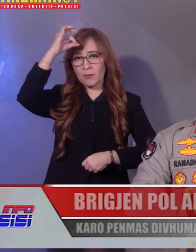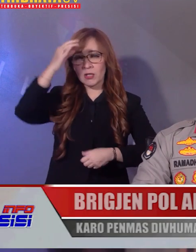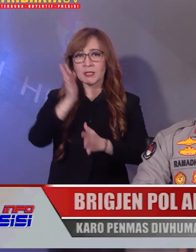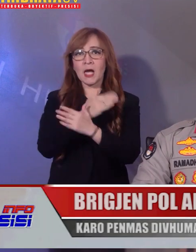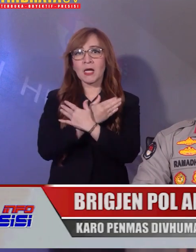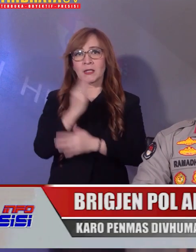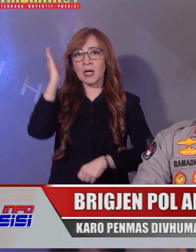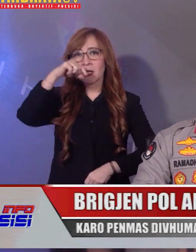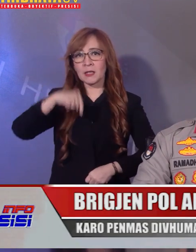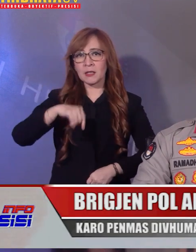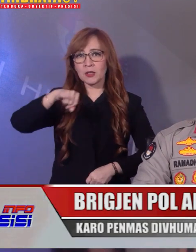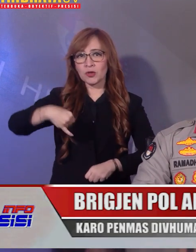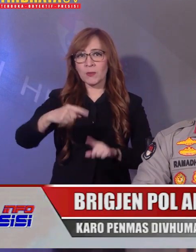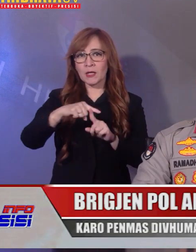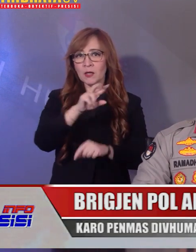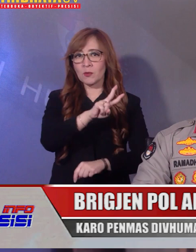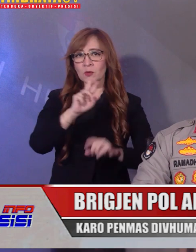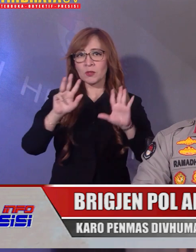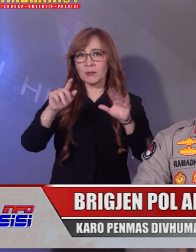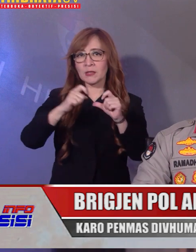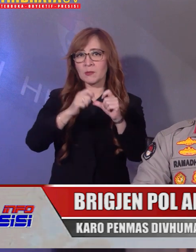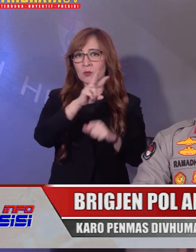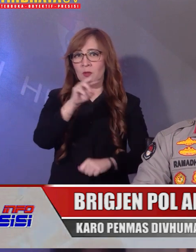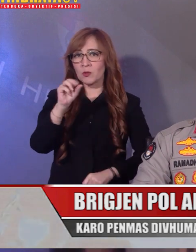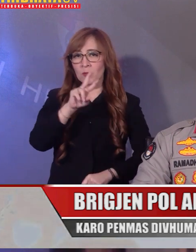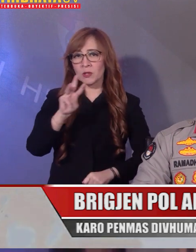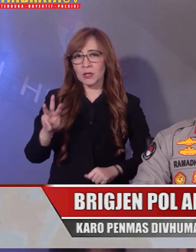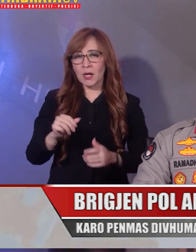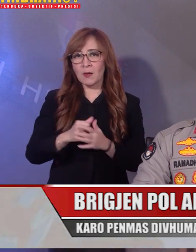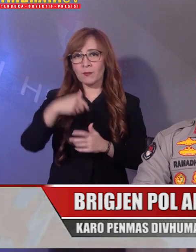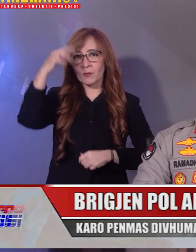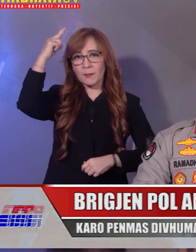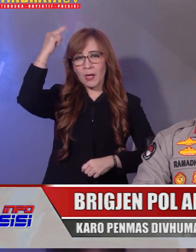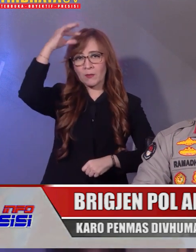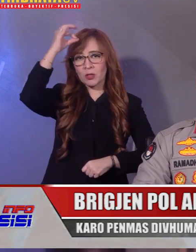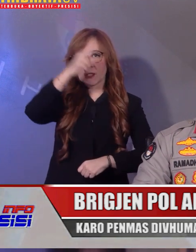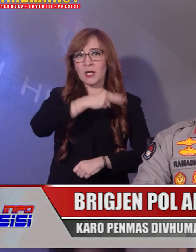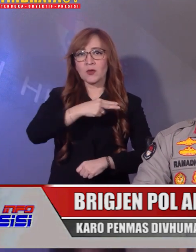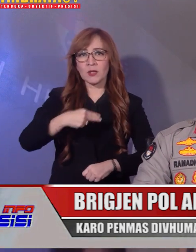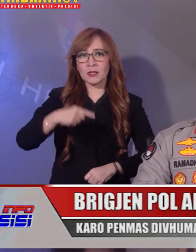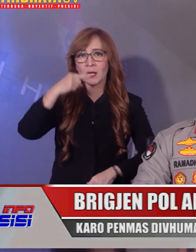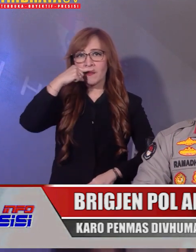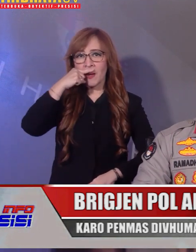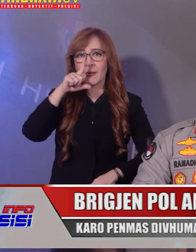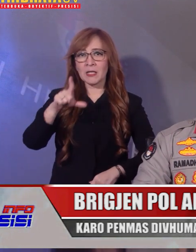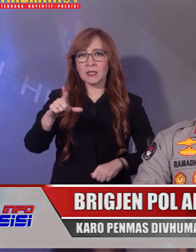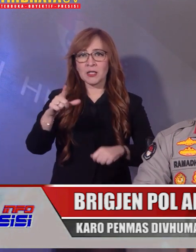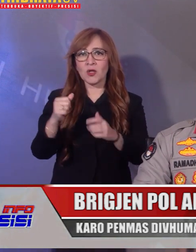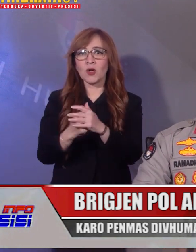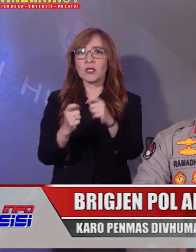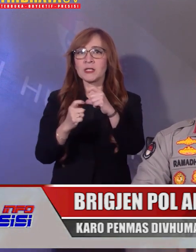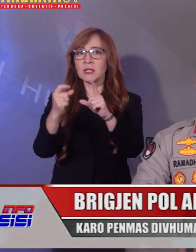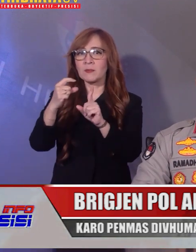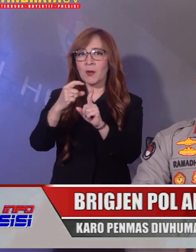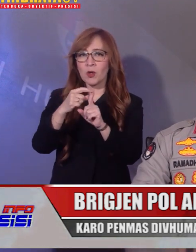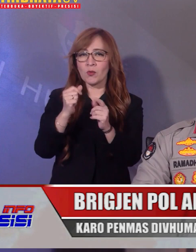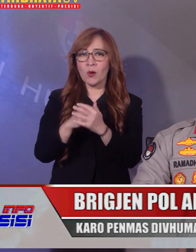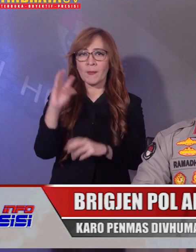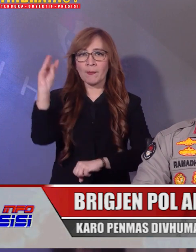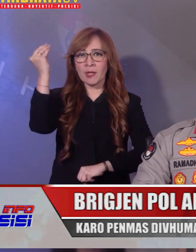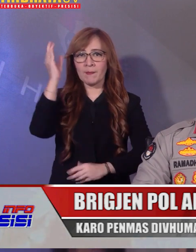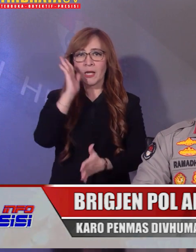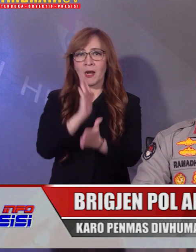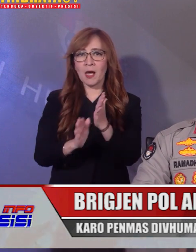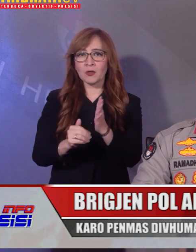29 September Kapolri Jenderal polisi Dr Lit prab MSI memimpin